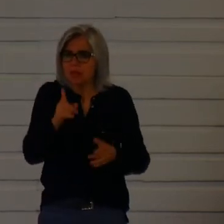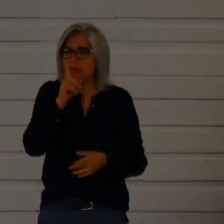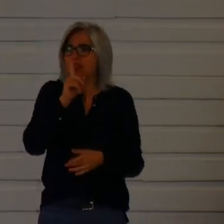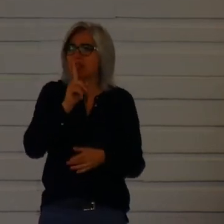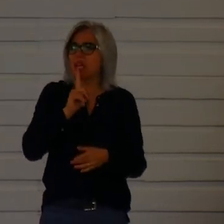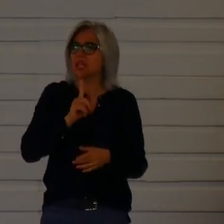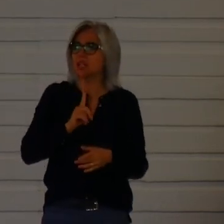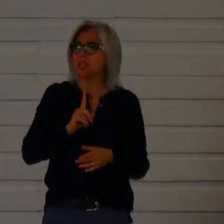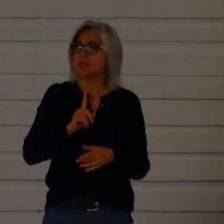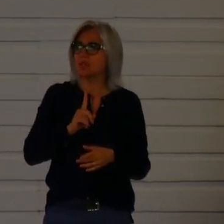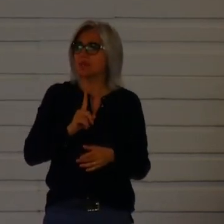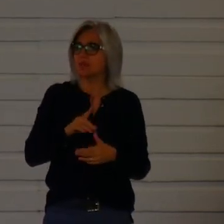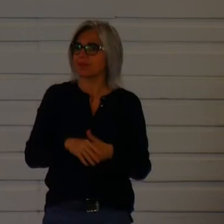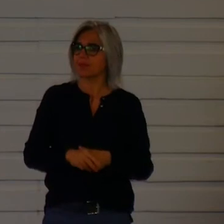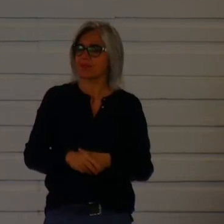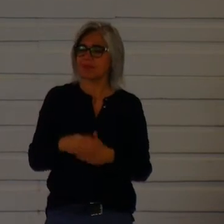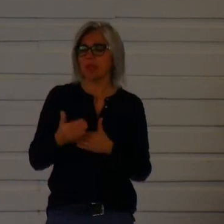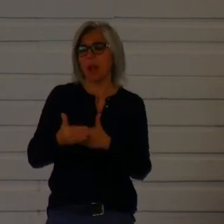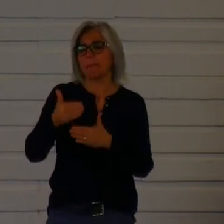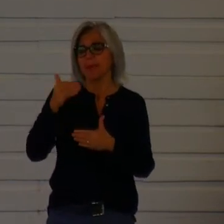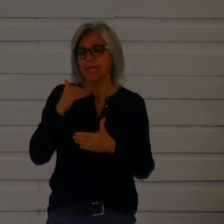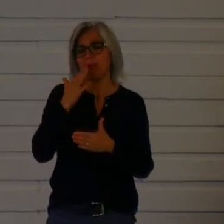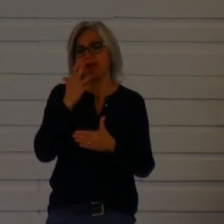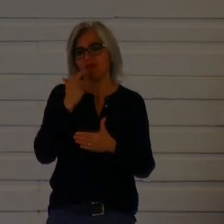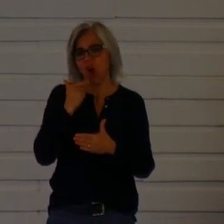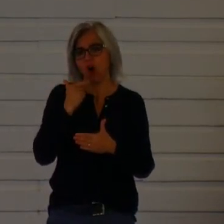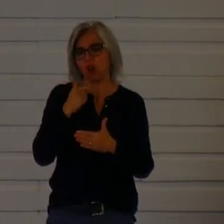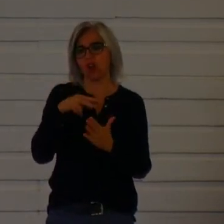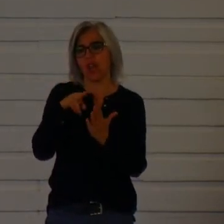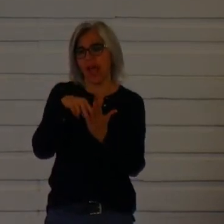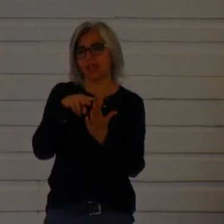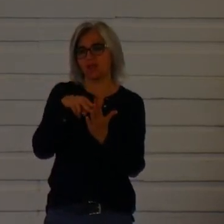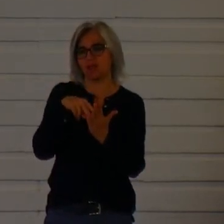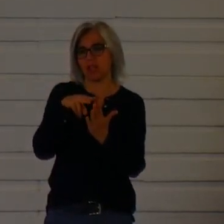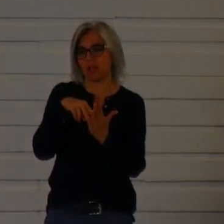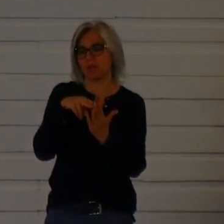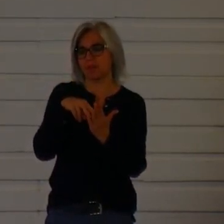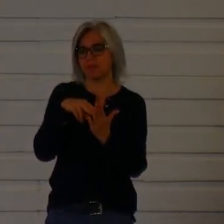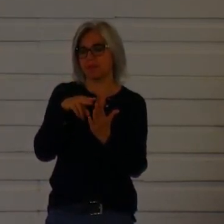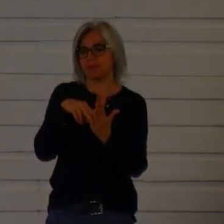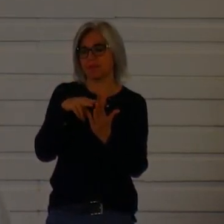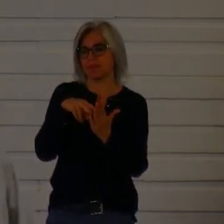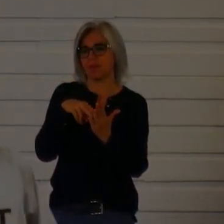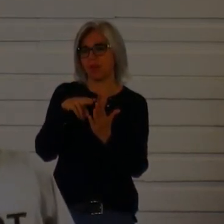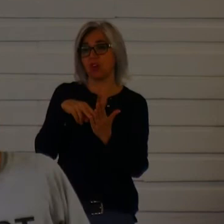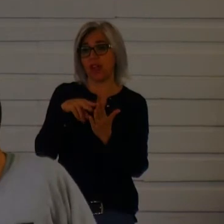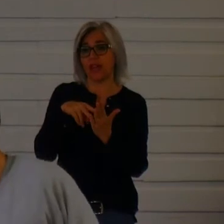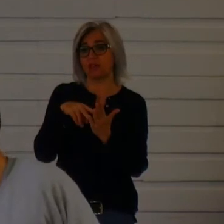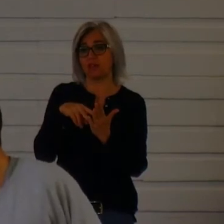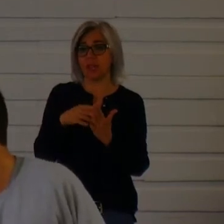Allora, prima che passo al passo che noi leggeremo, voglio leggervi alcune cose che Davide diceva nei suoi salmi.